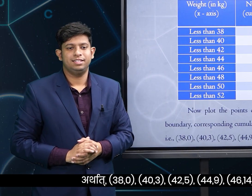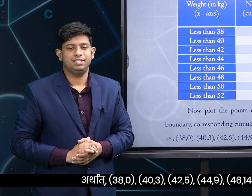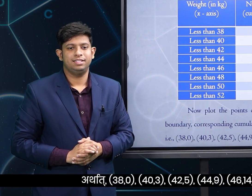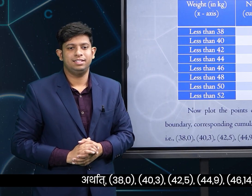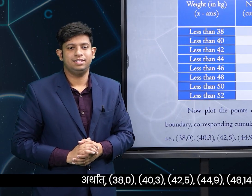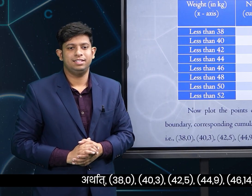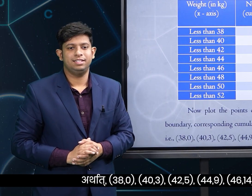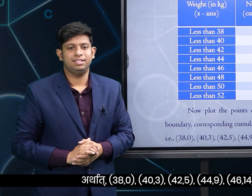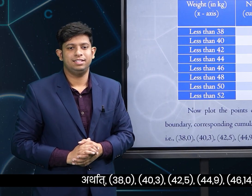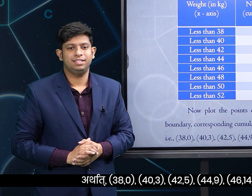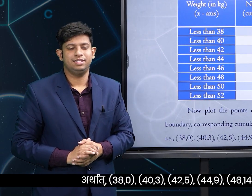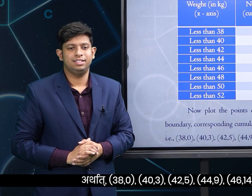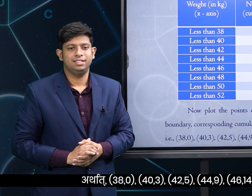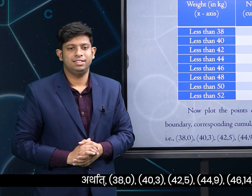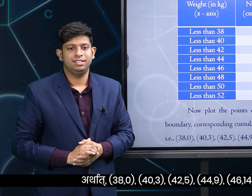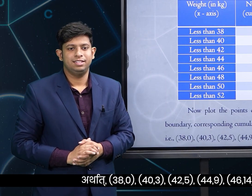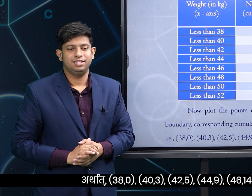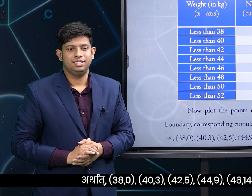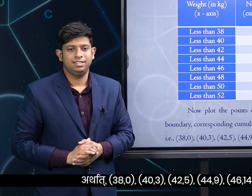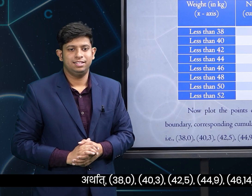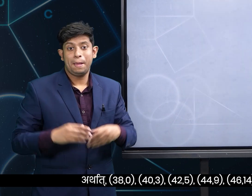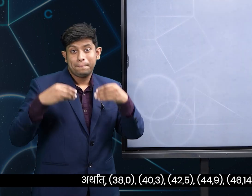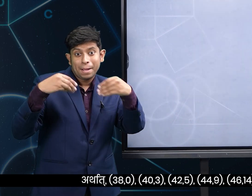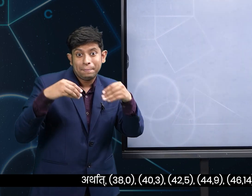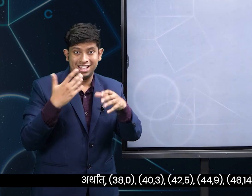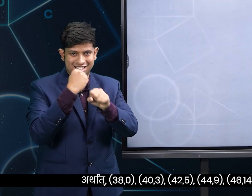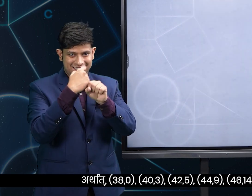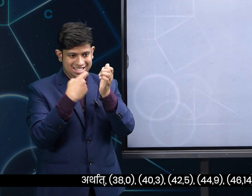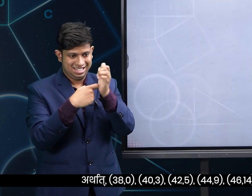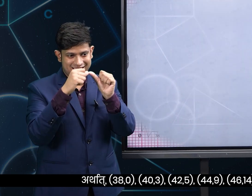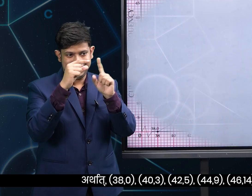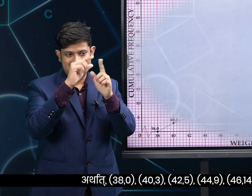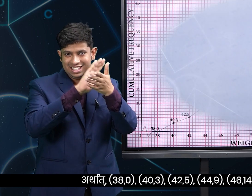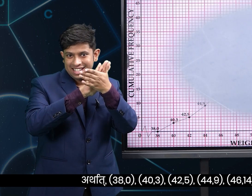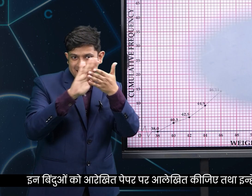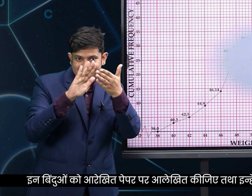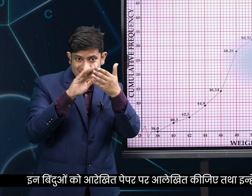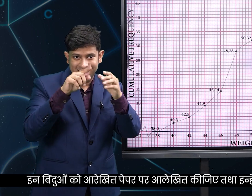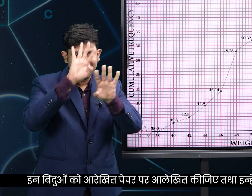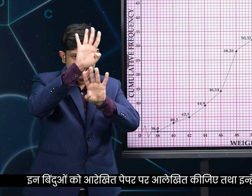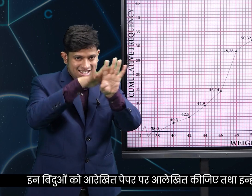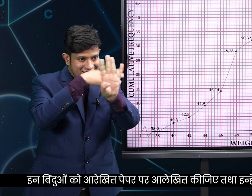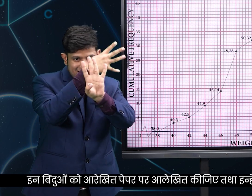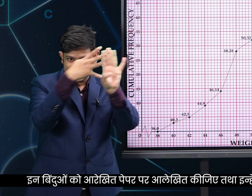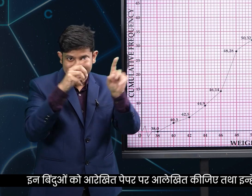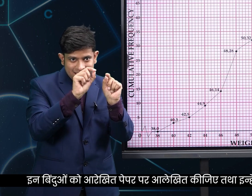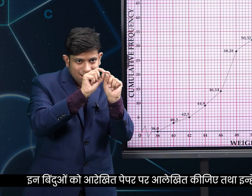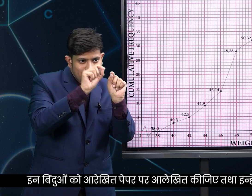14, 48, 28, 50, 32, 52, 35। इन बिंदुओं को आरेखित पेपर